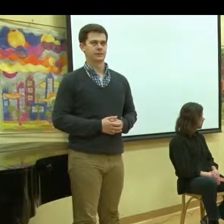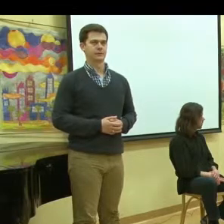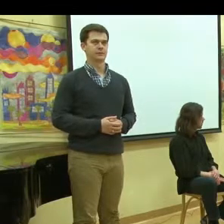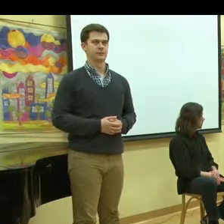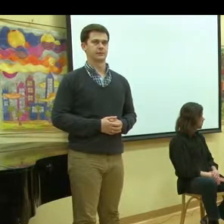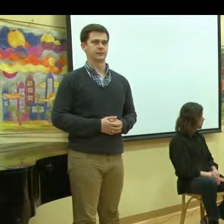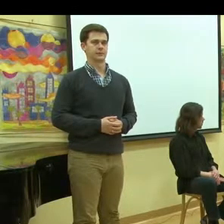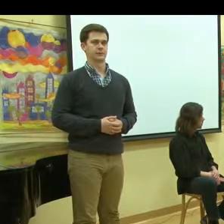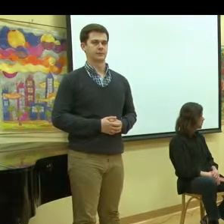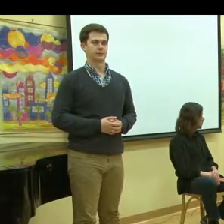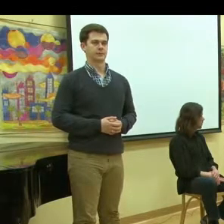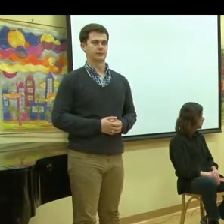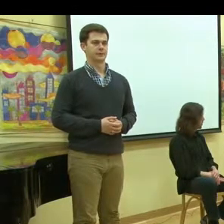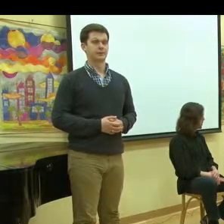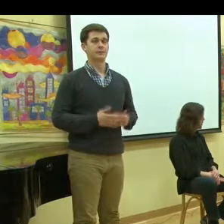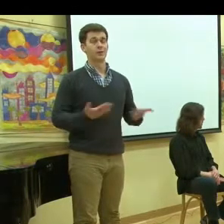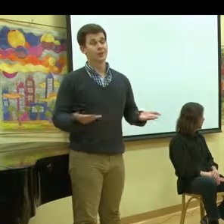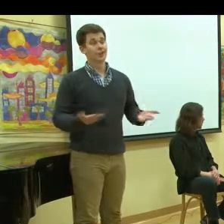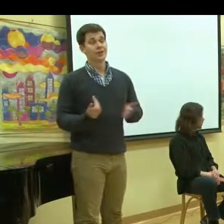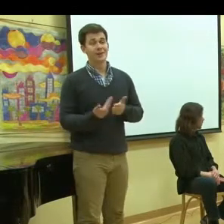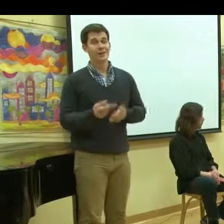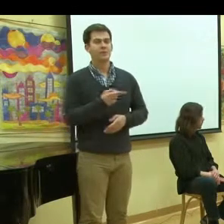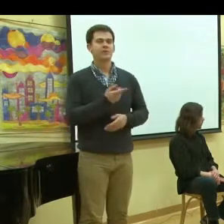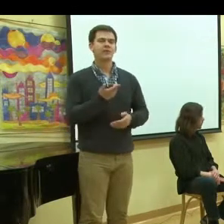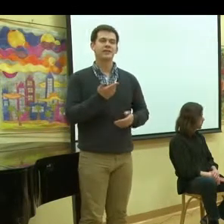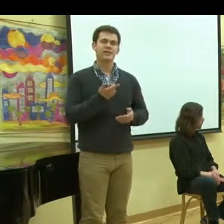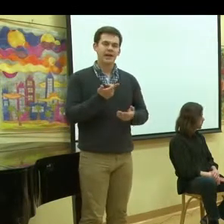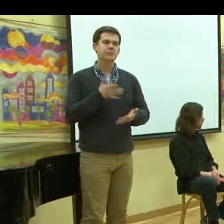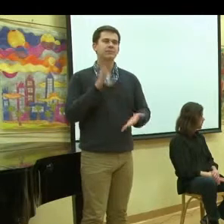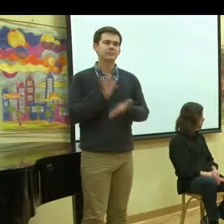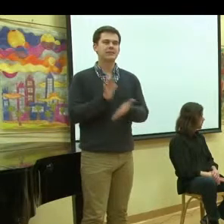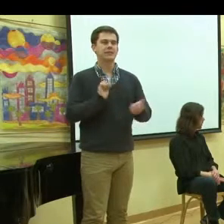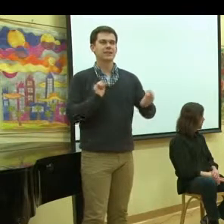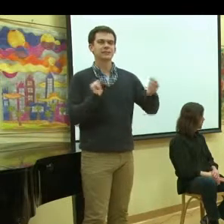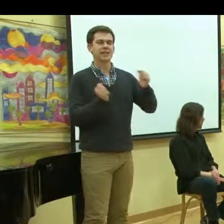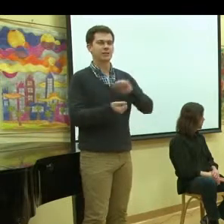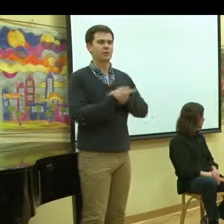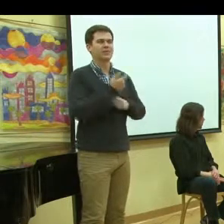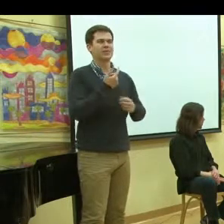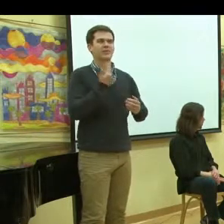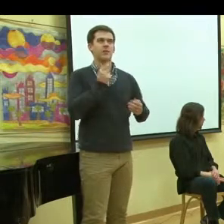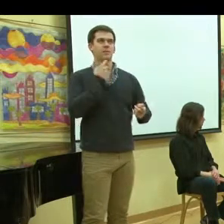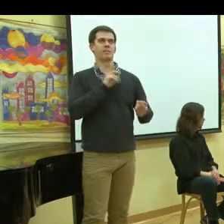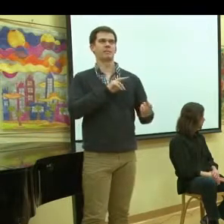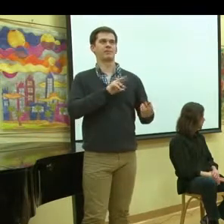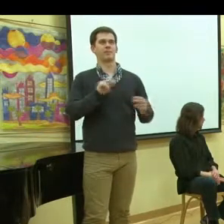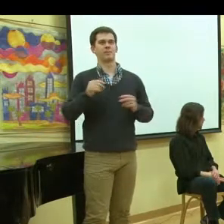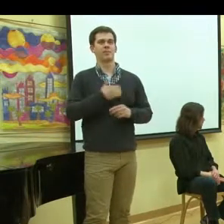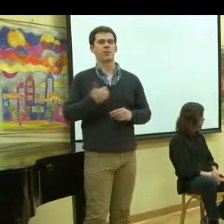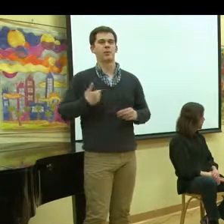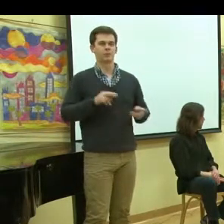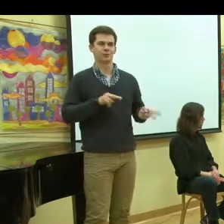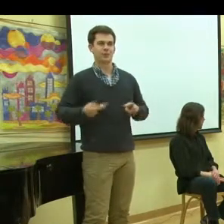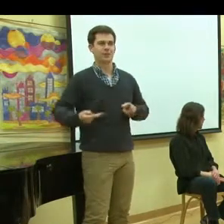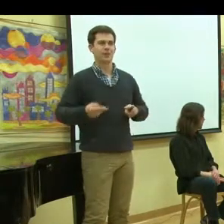bailaba la gente pobre, capaz que no se lo veía de la misma manera. I właśnie, no i tu jest taka, no też, jak to do końca określić, ale no taka sytuacja, że właśnie na początku do